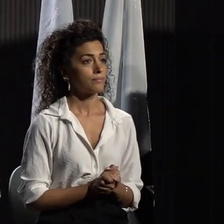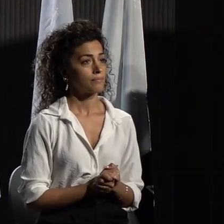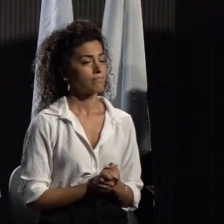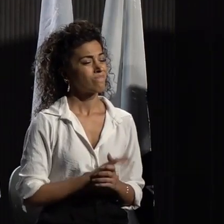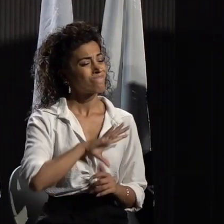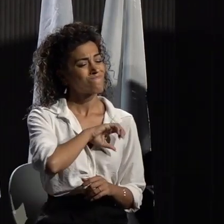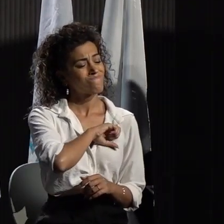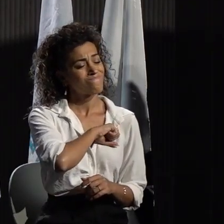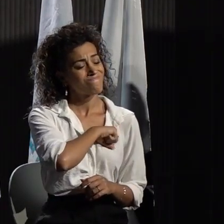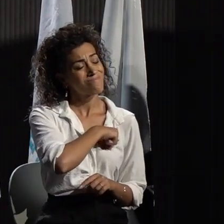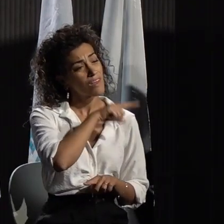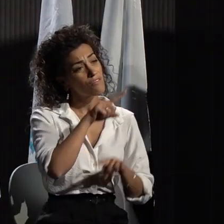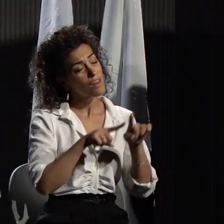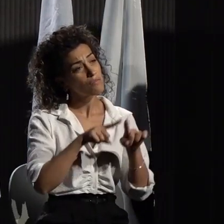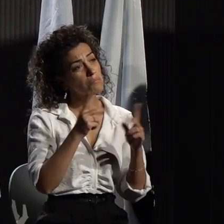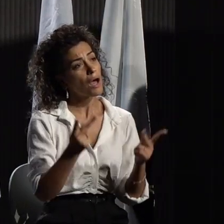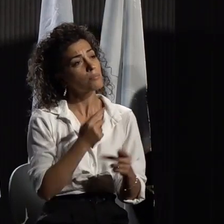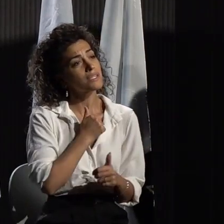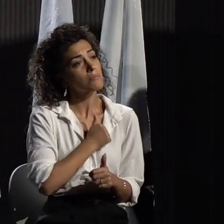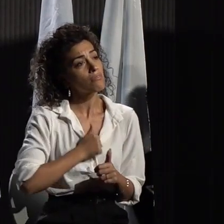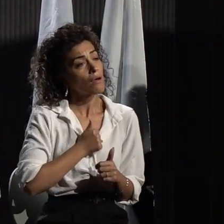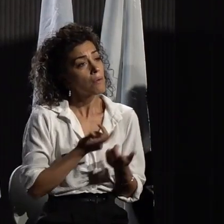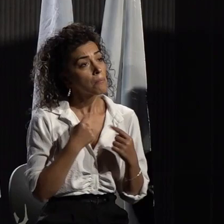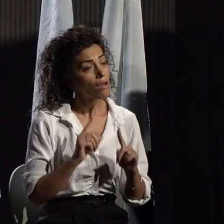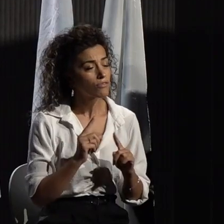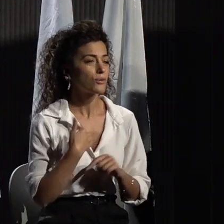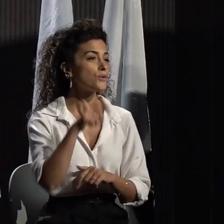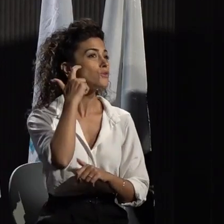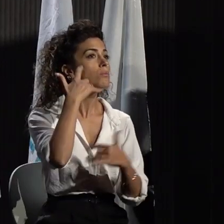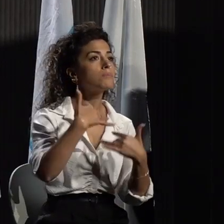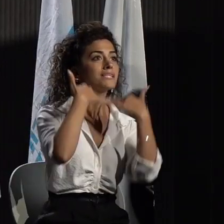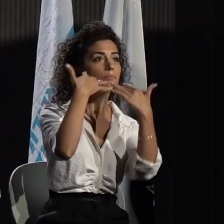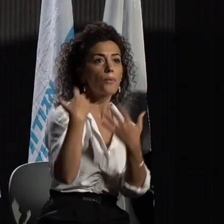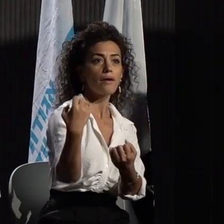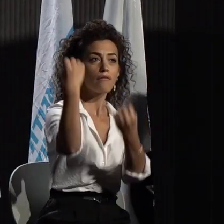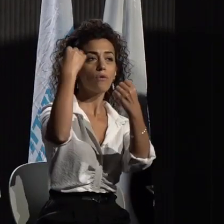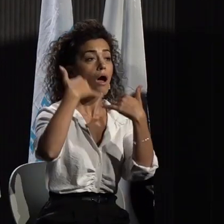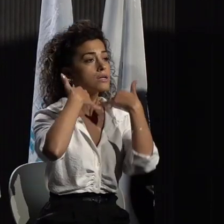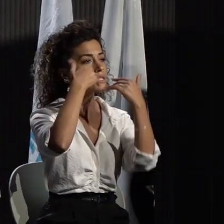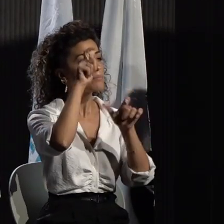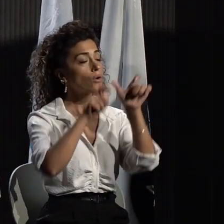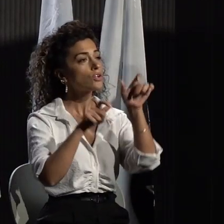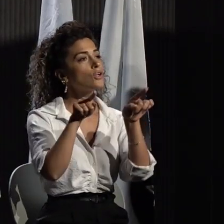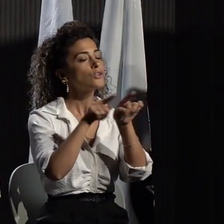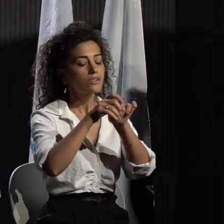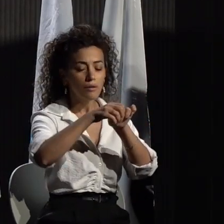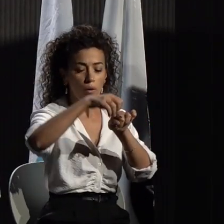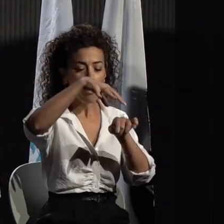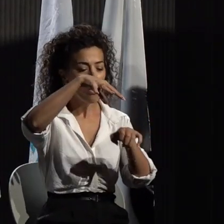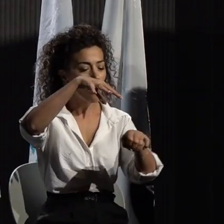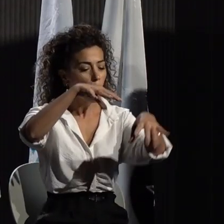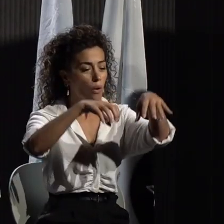לנו אנו מוצאים נוחם בהלת סיפורי הגבורה והאנושיות אשר היו כמ אורות פזורים בשדות